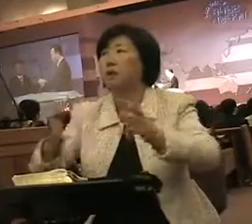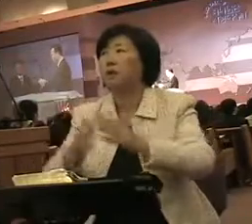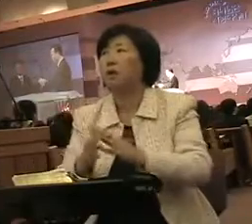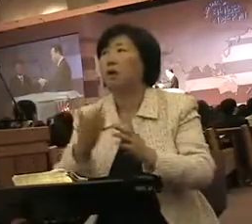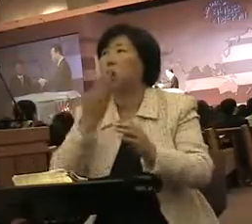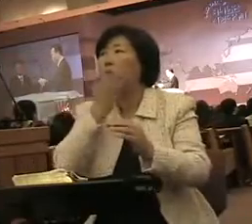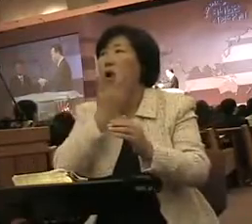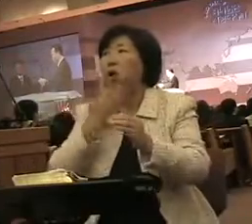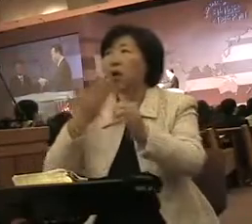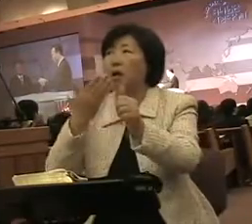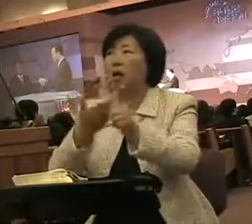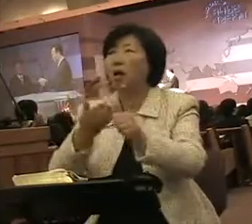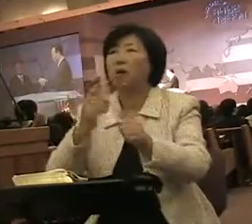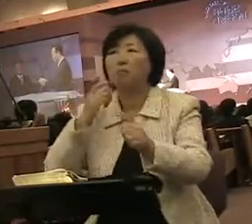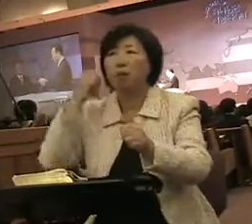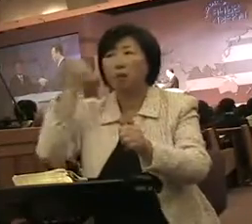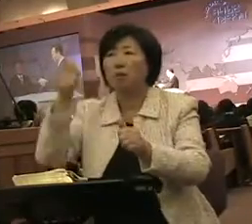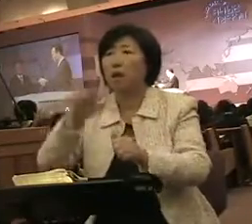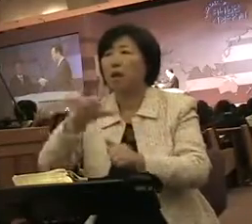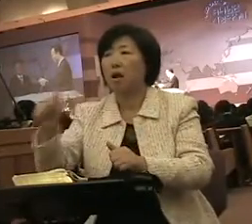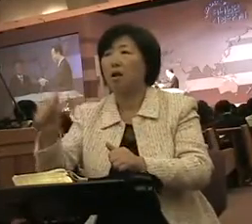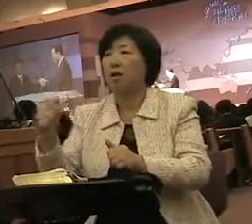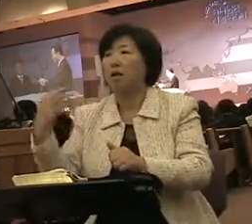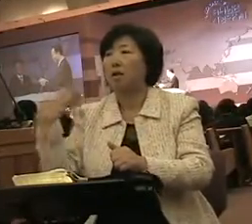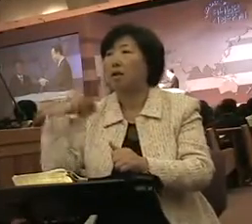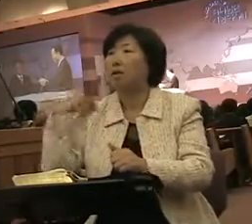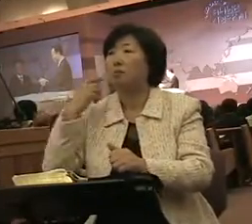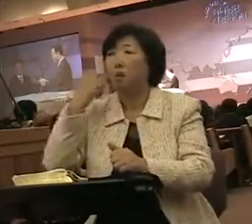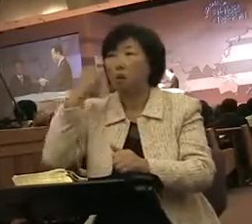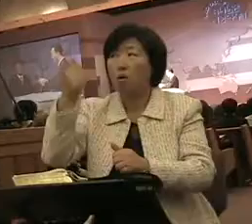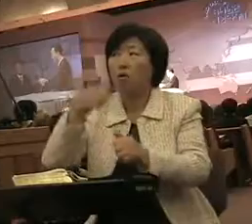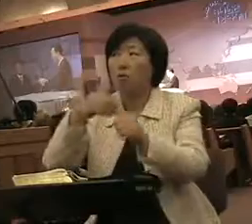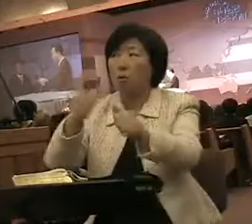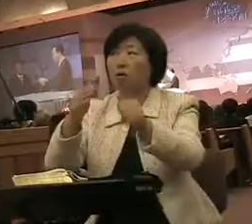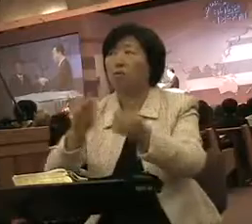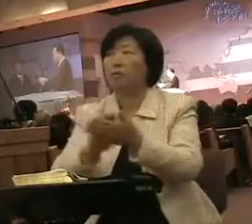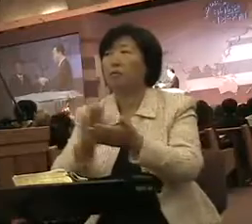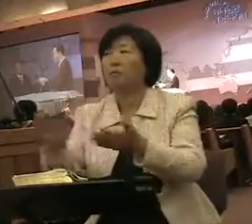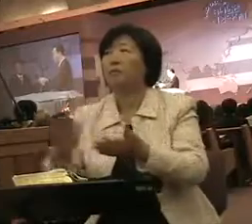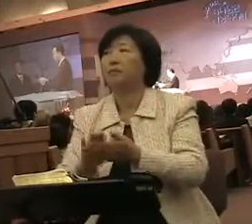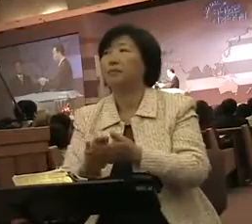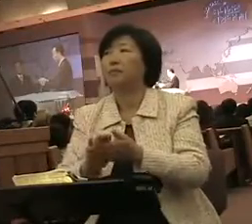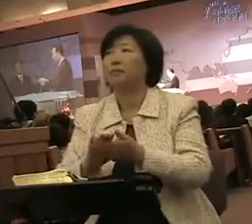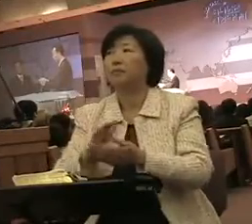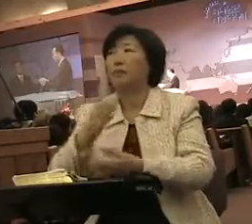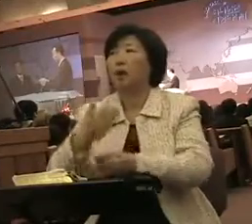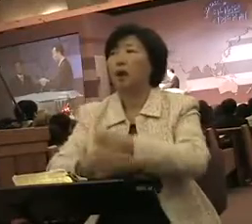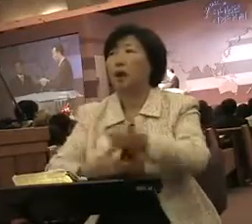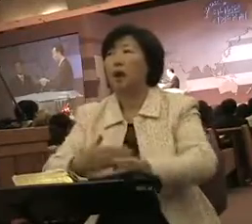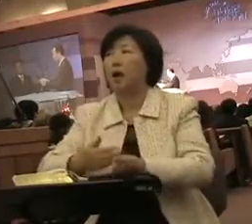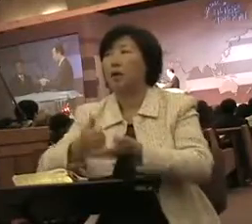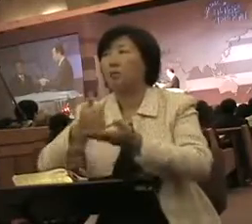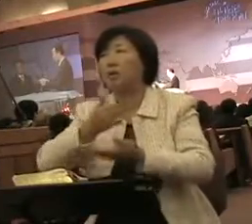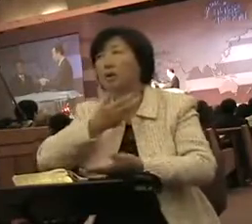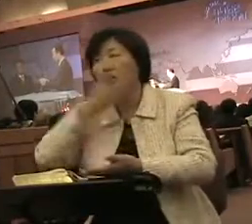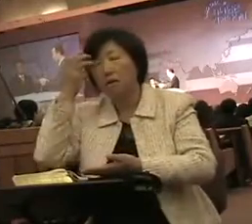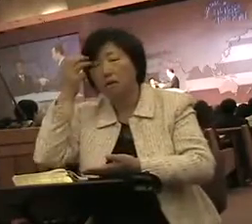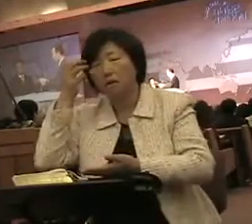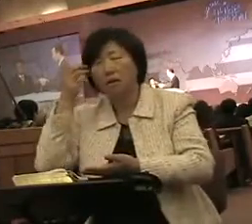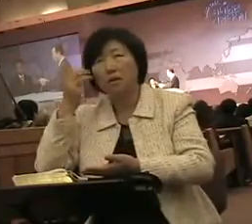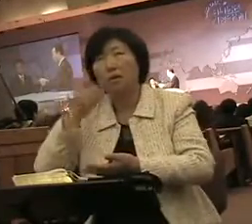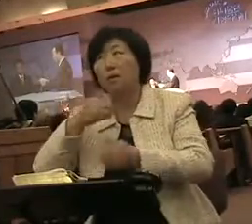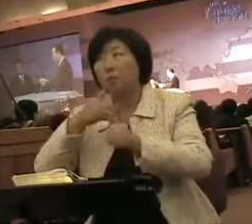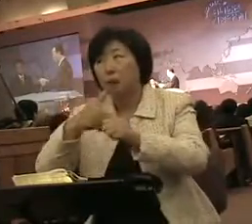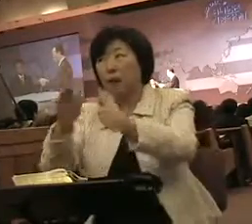위해 목사님을 LA 사랑의 교회 담임 목사로 파송합니다. 킹덤 드림의 씨앗으로서 파송됨을 잊지 마시고 이